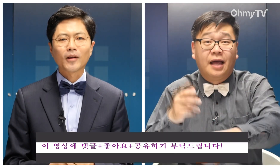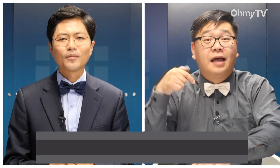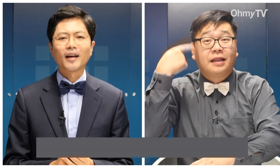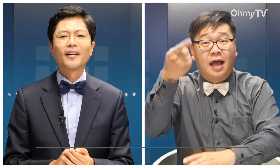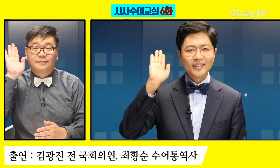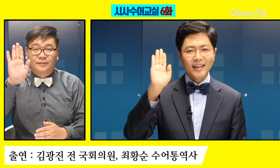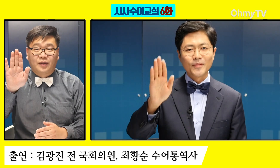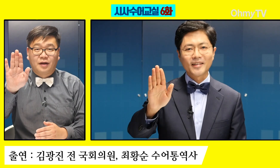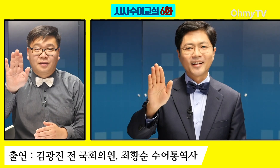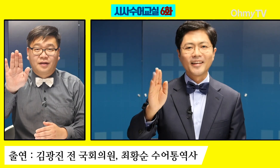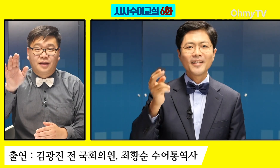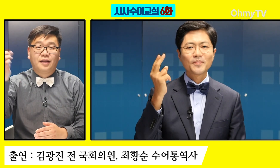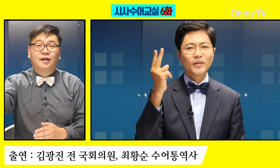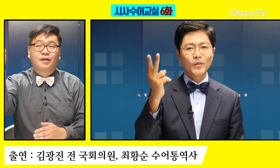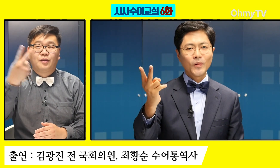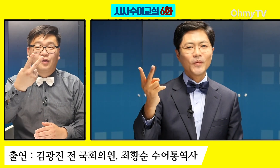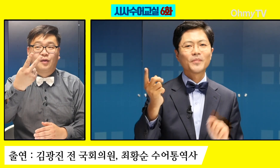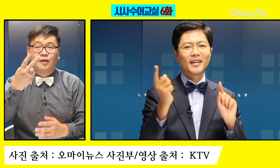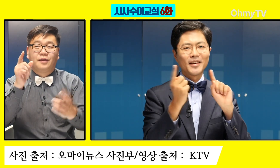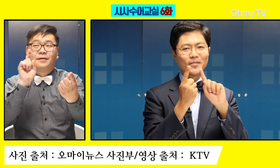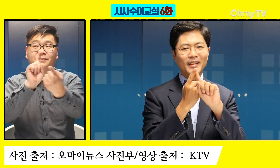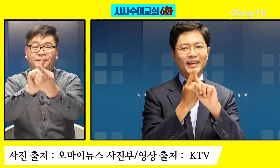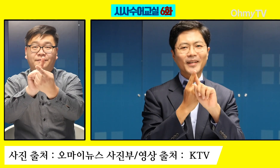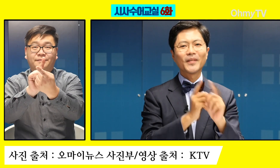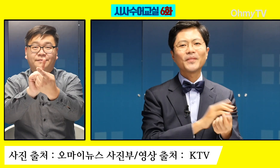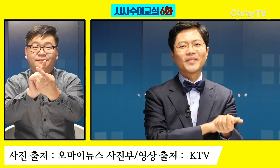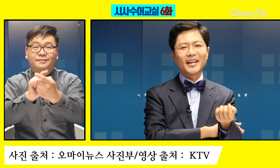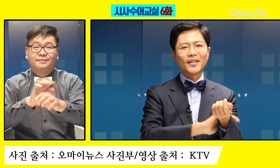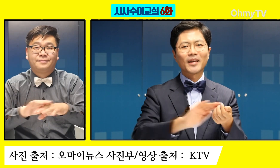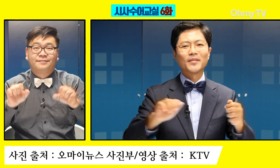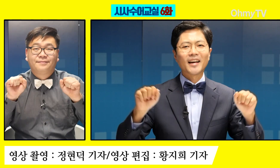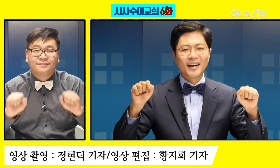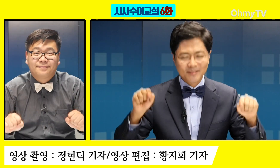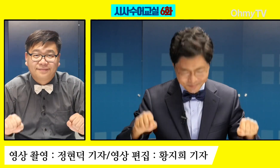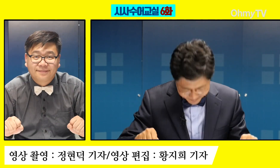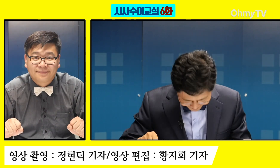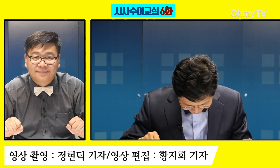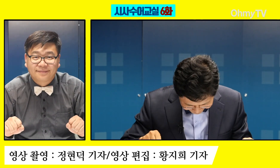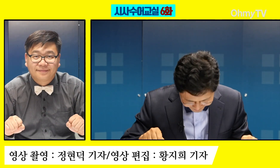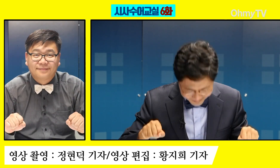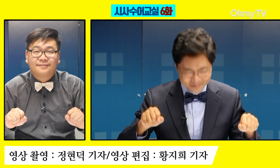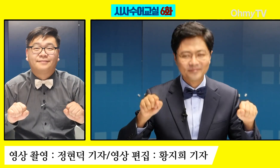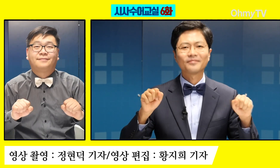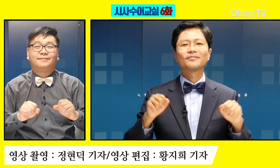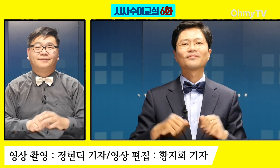시간에 찾아뵙겠습니다. 다음 시간에 또 만나요. 감사합니다.